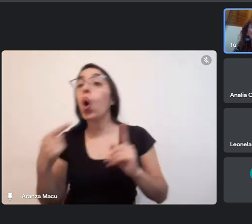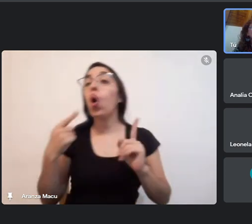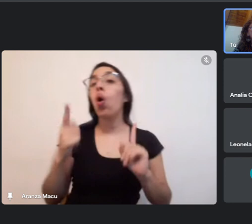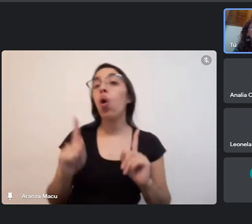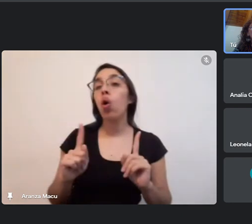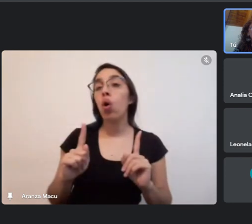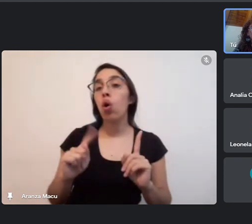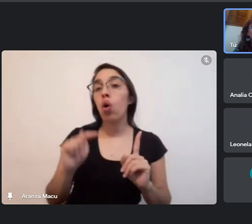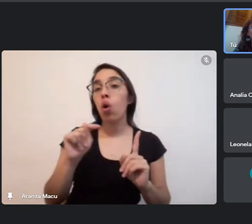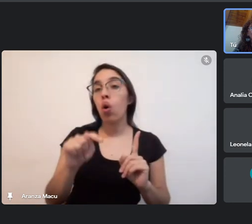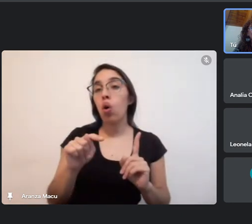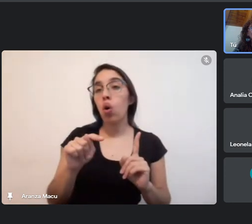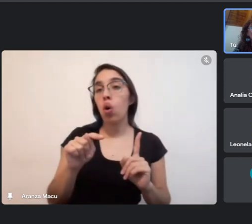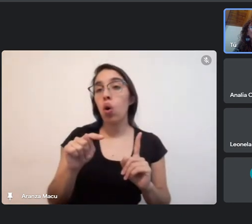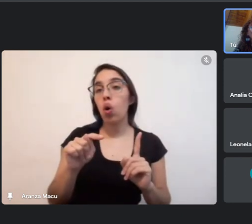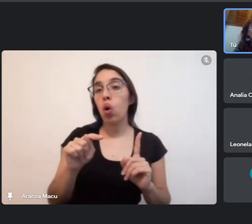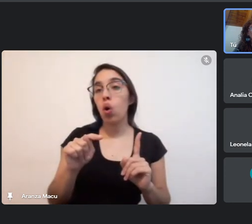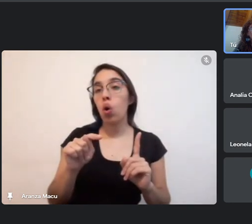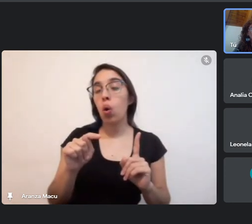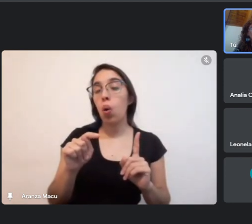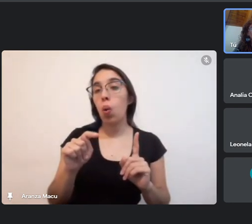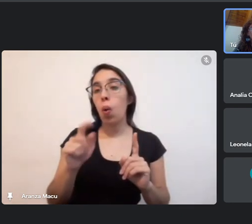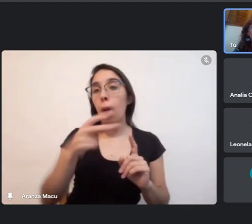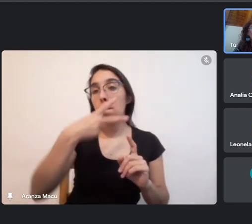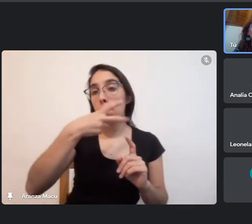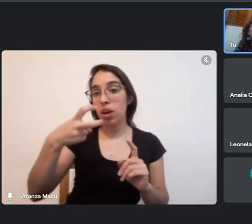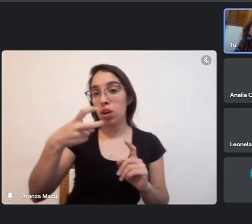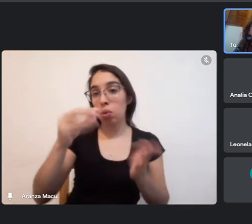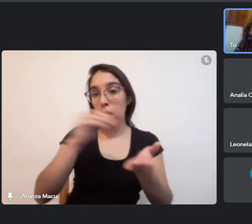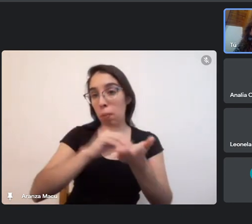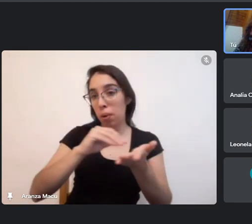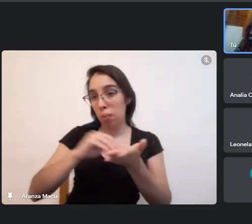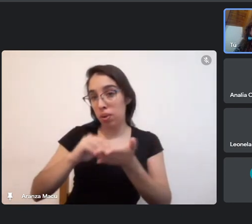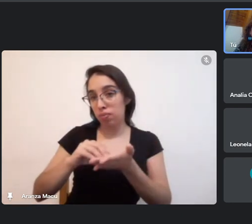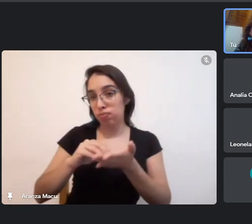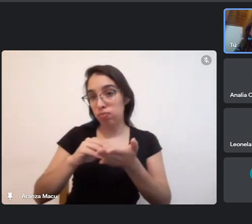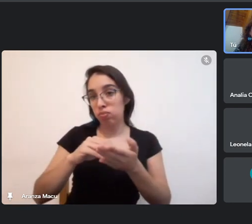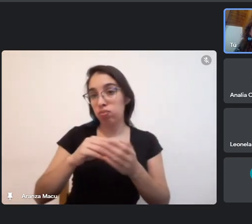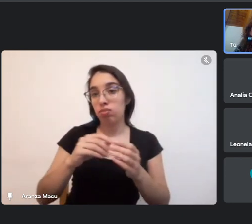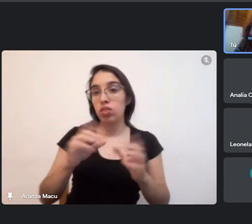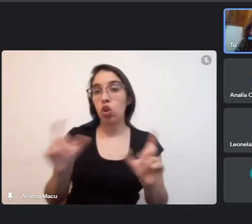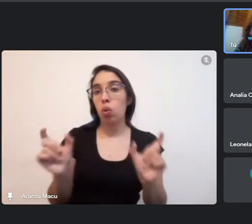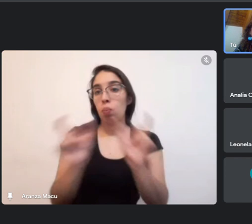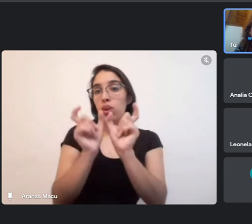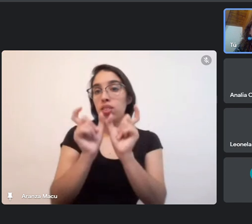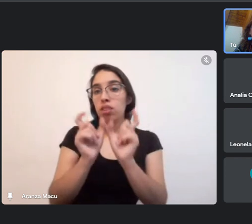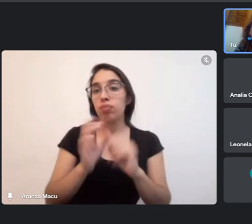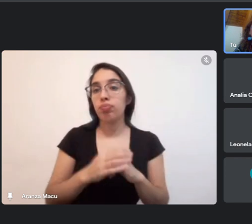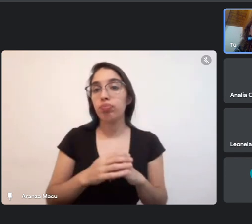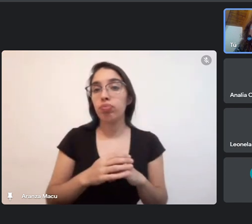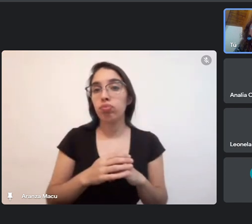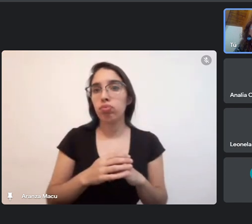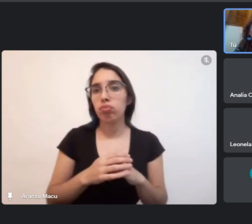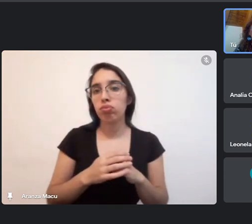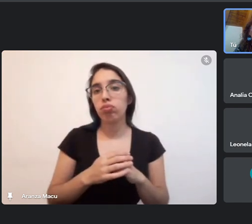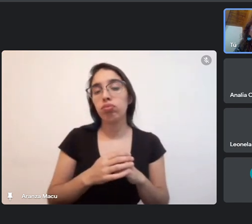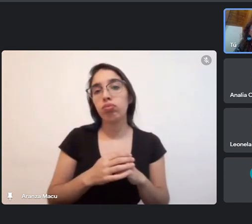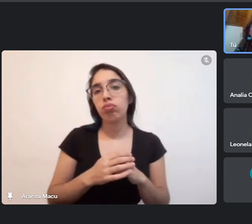de un verbo y sea compuesta. En ese caso, en el que tenga más de un